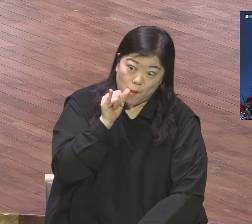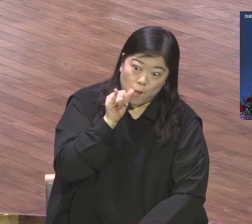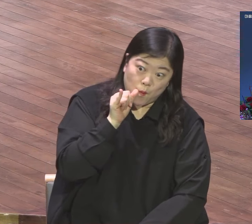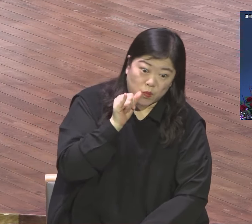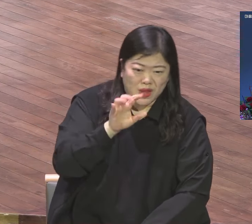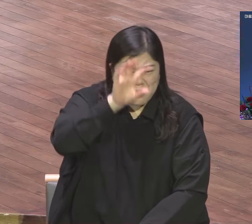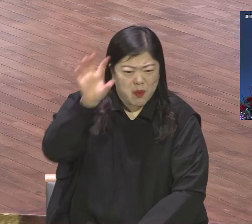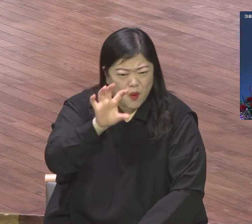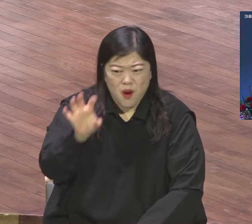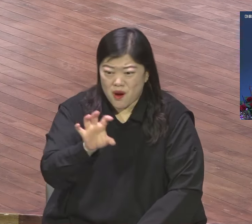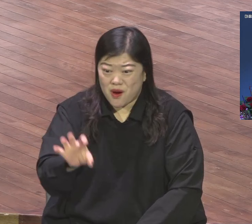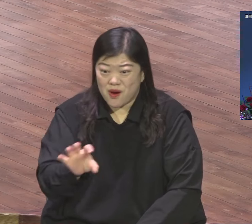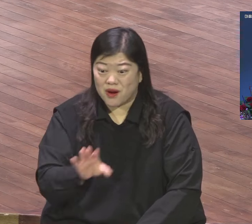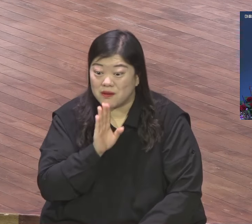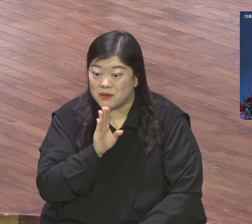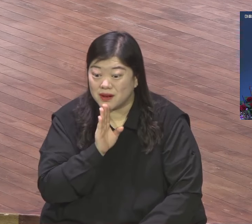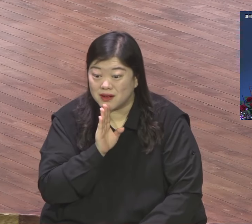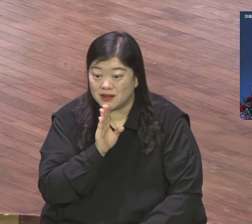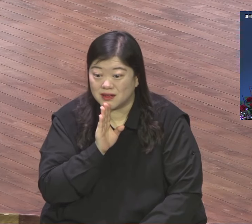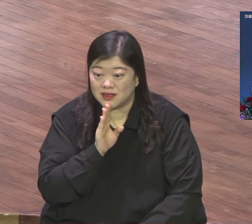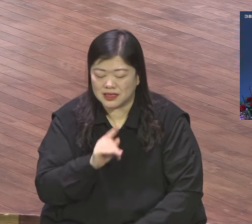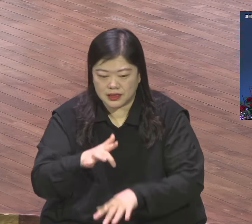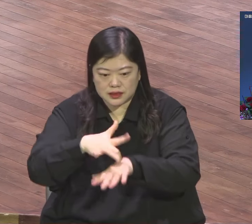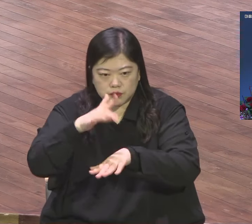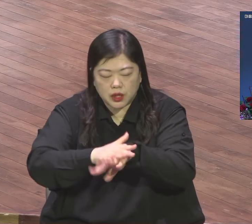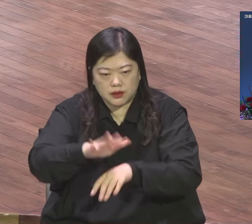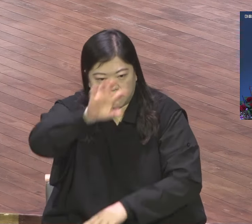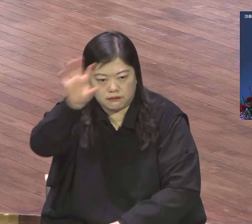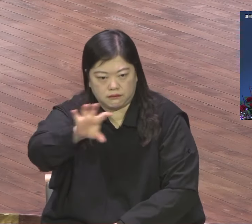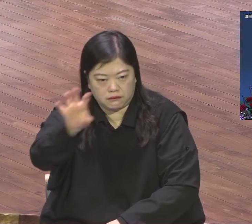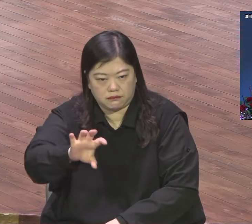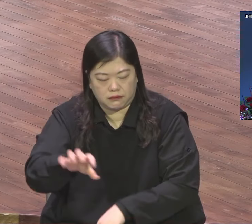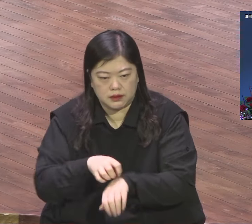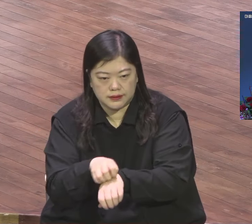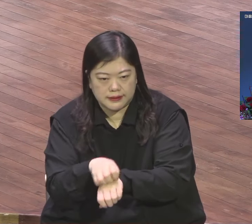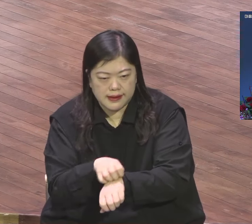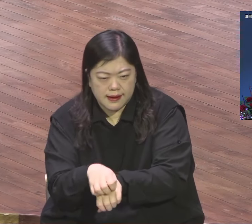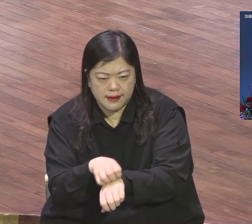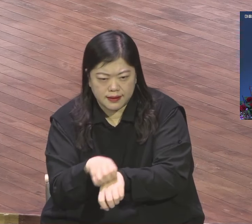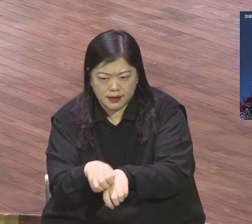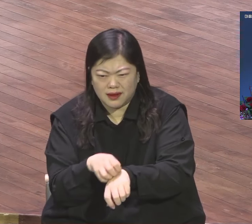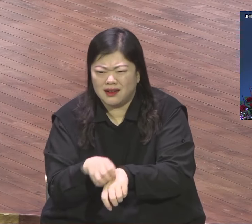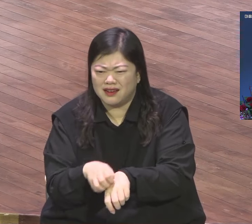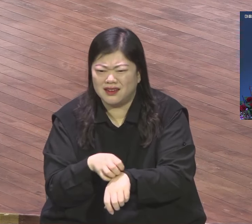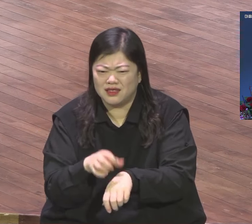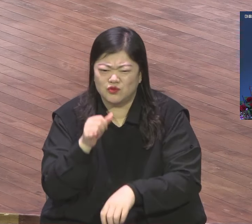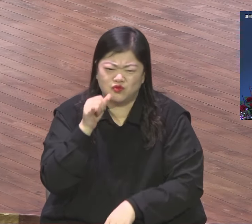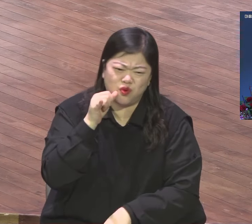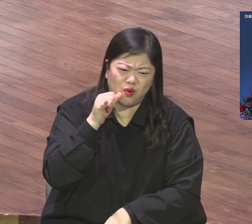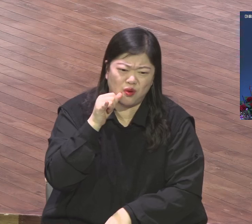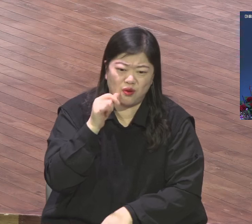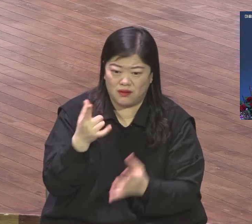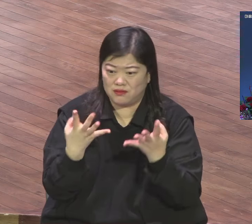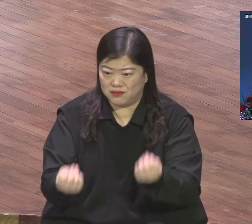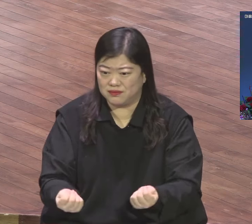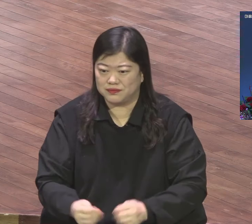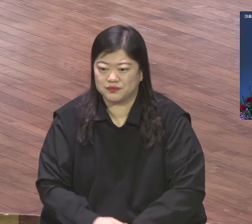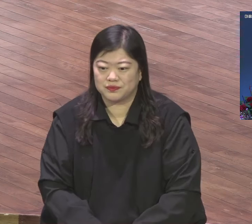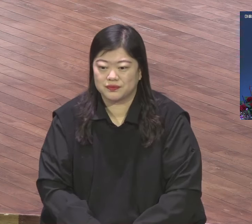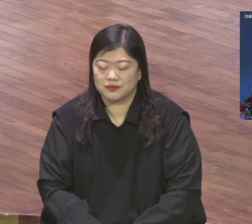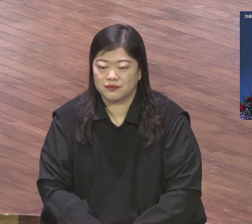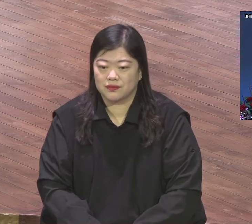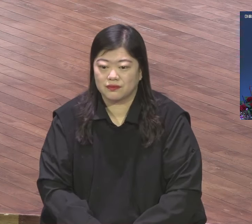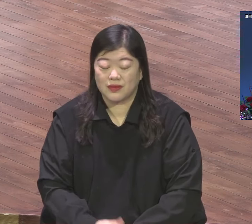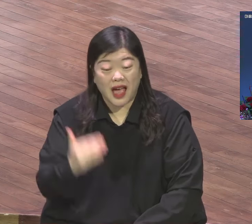이게 중독입니다. 어떤 것에 습관적으로 깊이 빠져 있는 상태. 사실 우리나라는